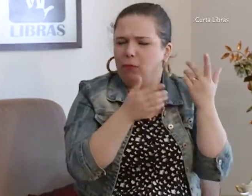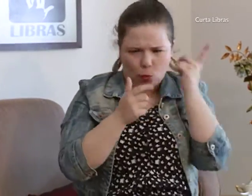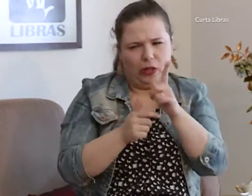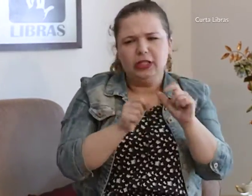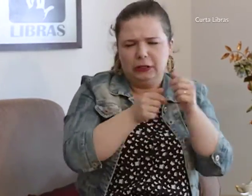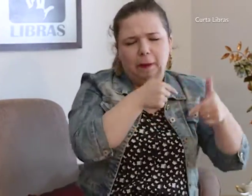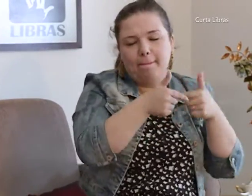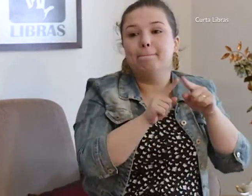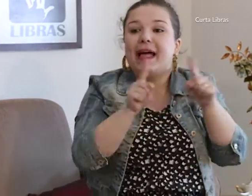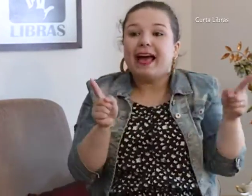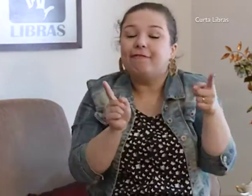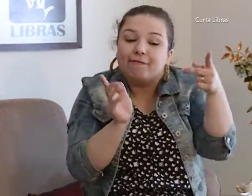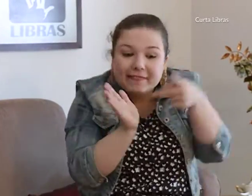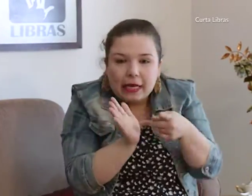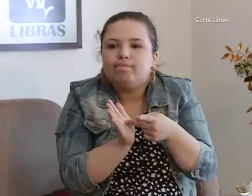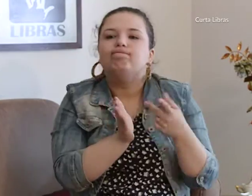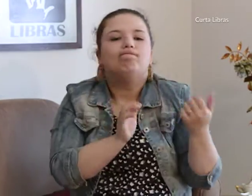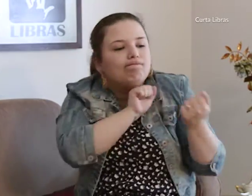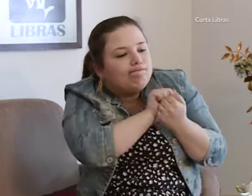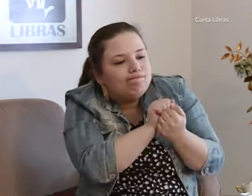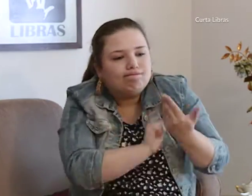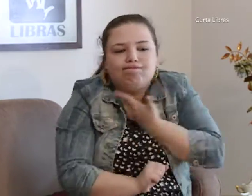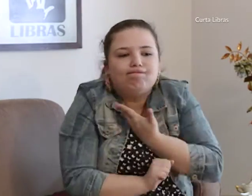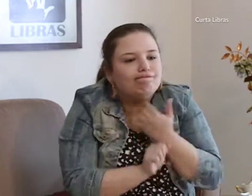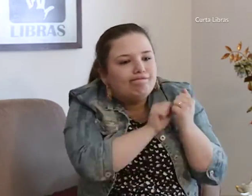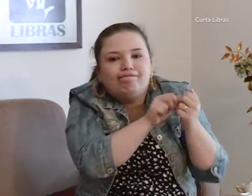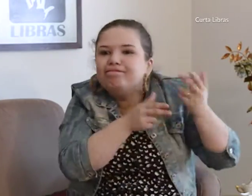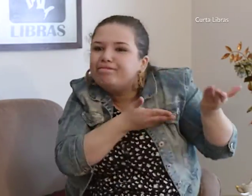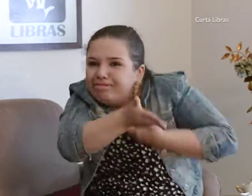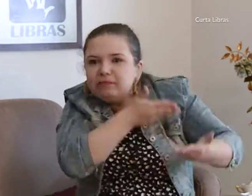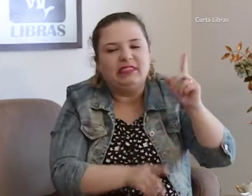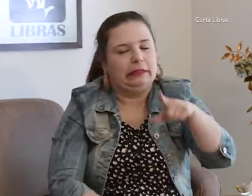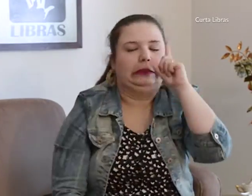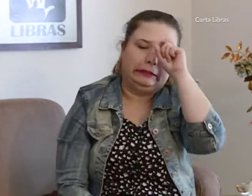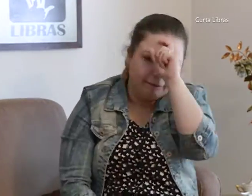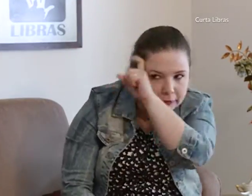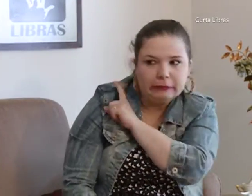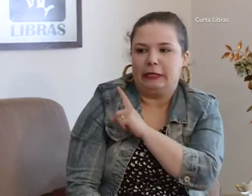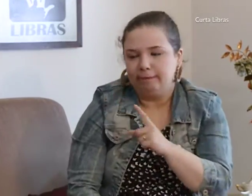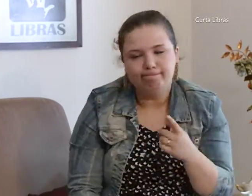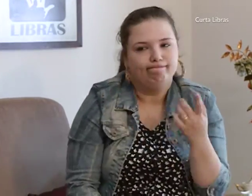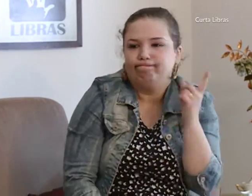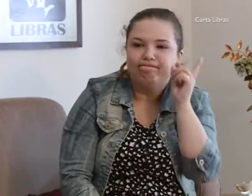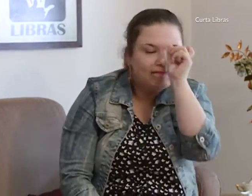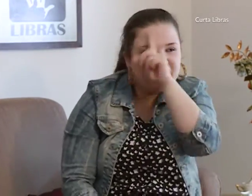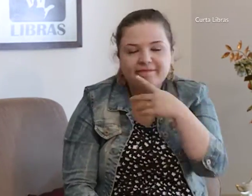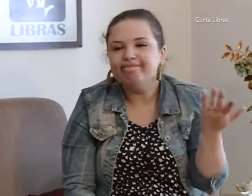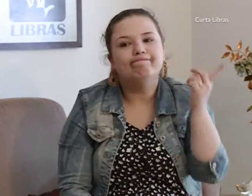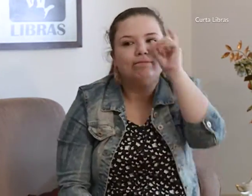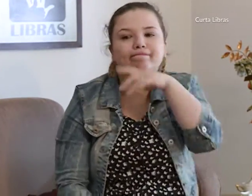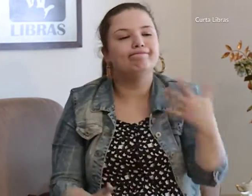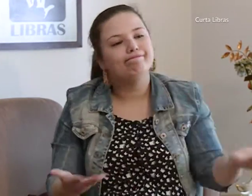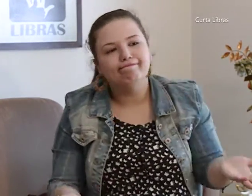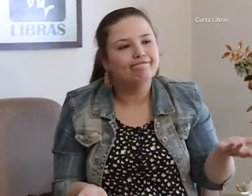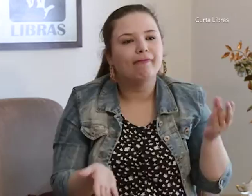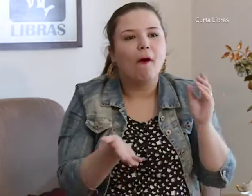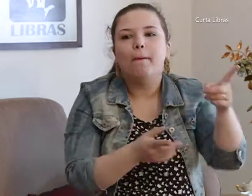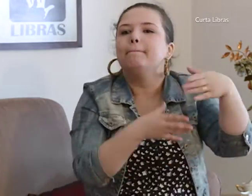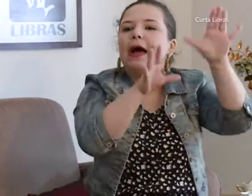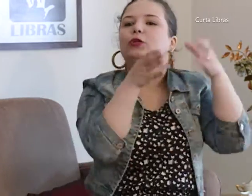faz trabalho juntos, apresentamos trabalho juntos também. Mas na verdade, eu não tenho amigos. É difícil estabelecer uma amizade assim com os colegas.